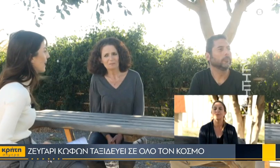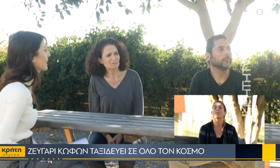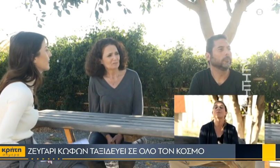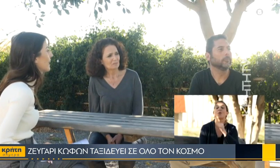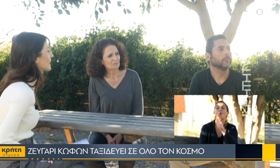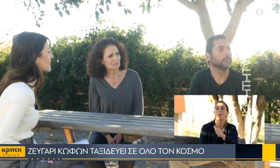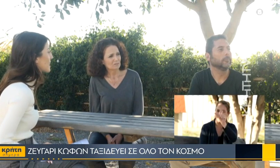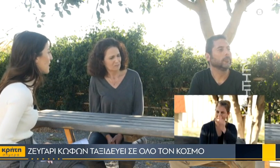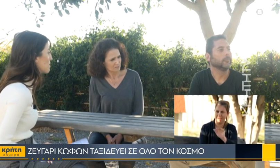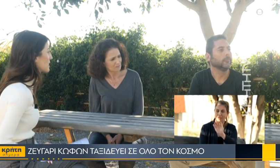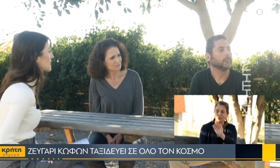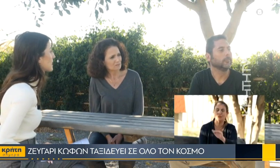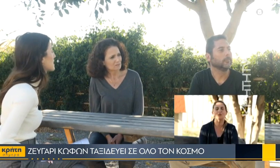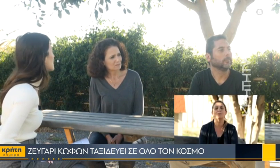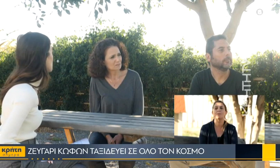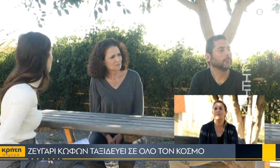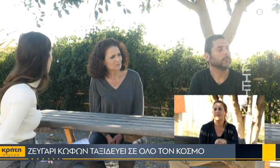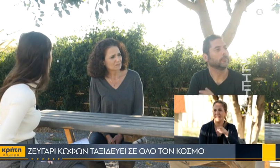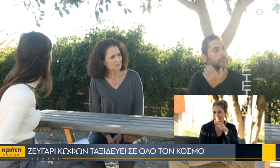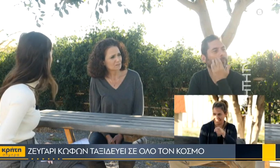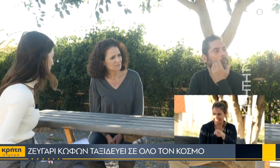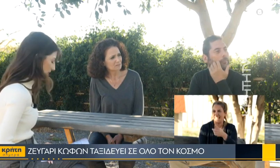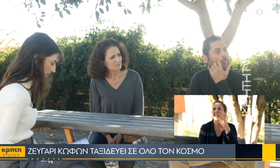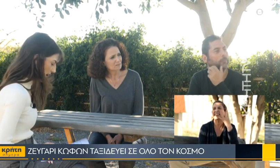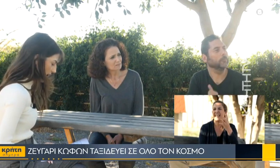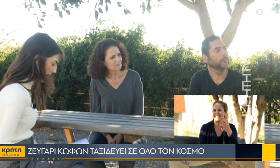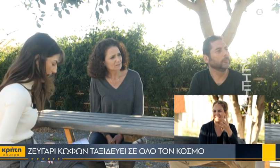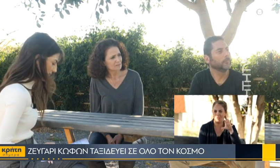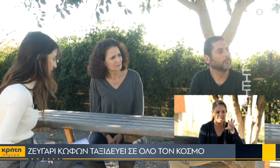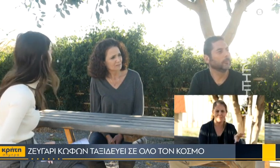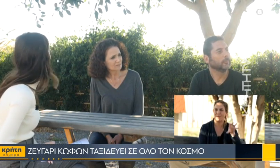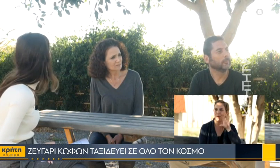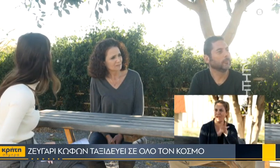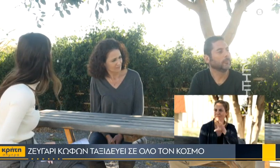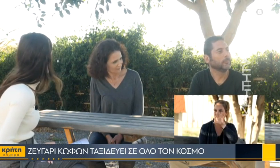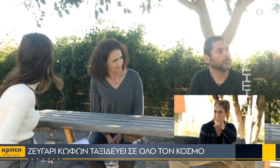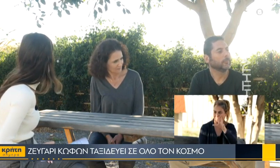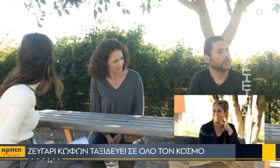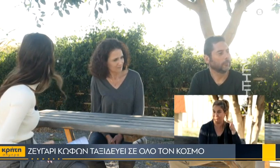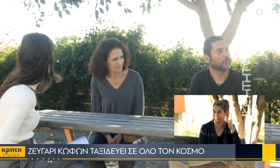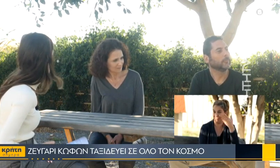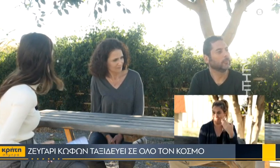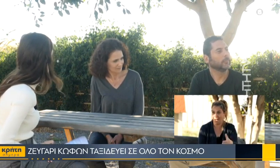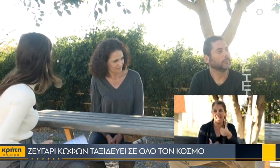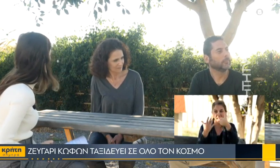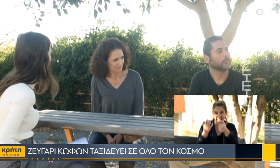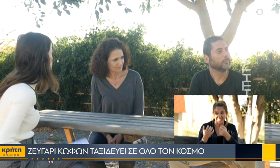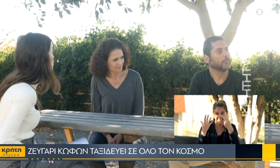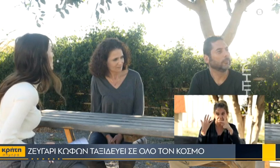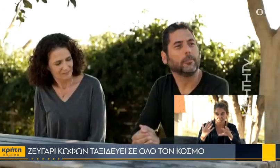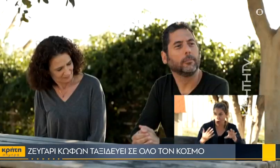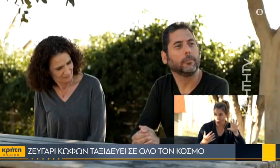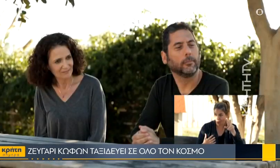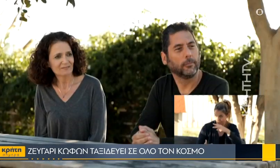Κυριακή, έχετε ταξιδέψει σε 4 ηπείρους, σε 67 διαφορετικές χώρες, αν δεν κάνω